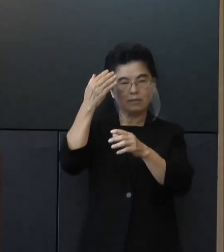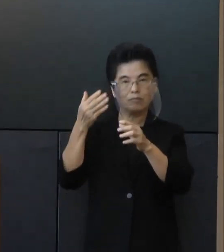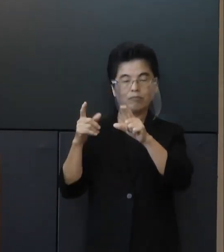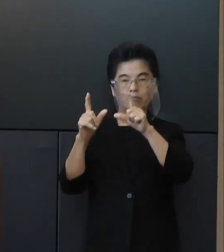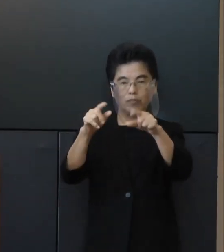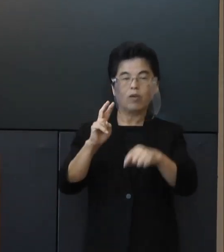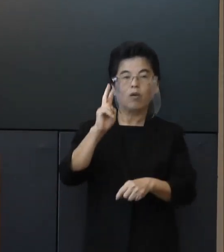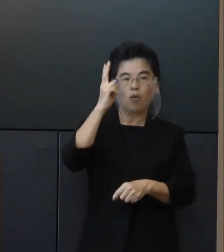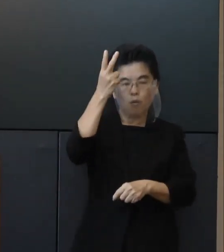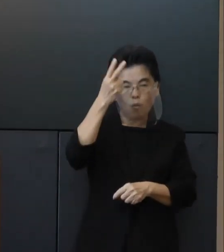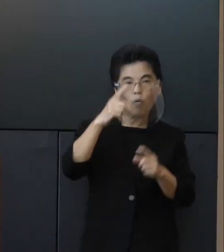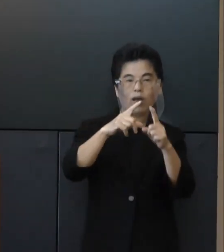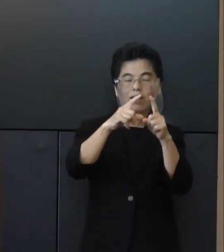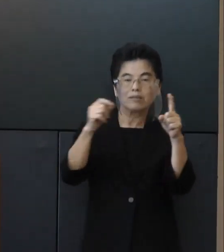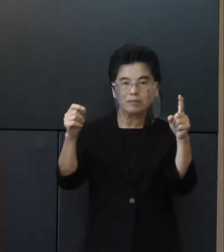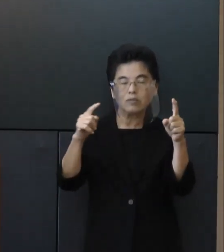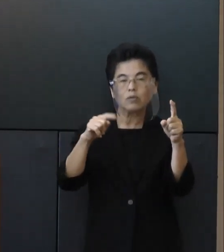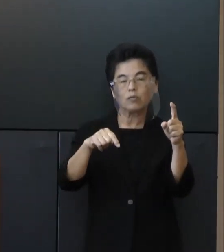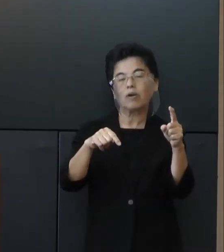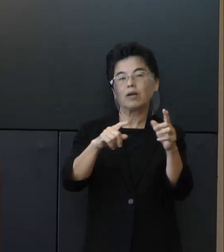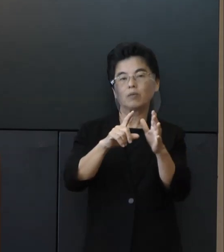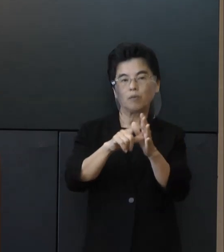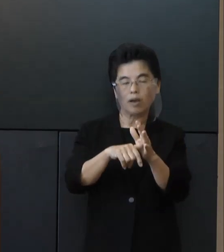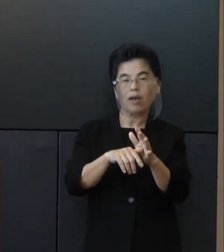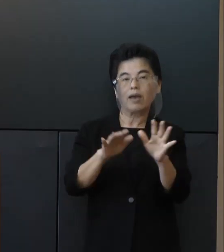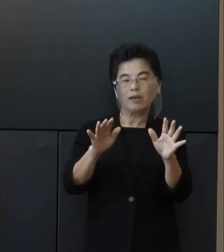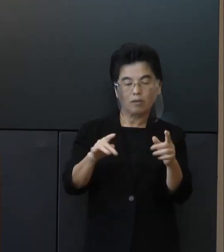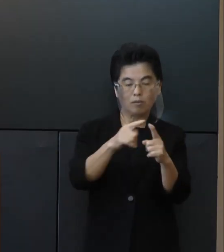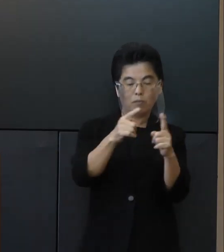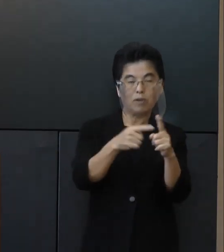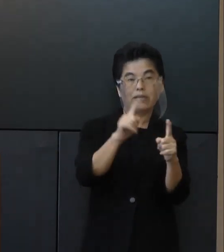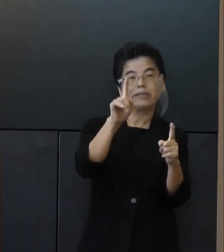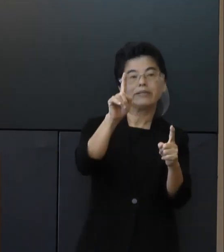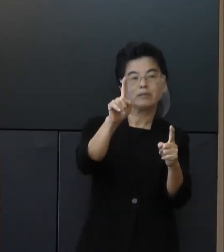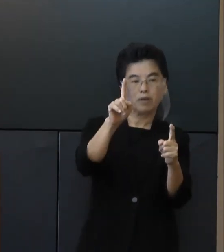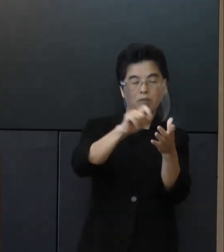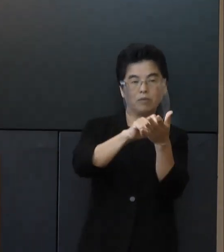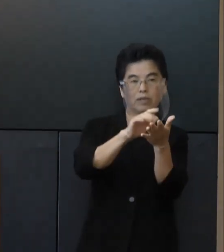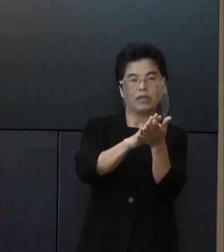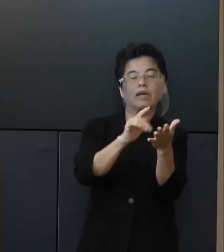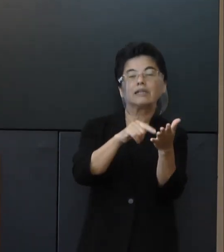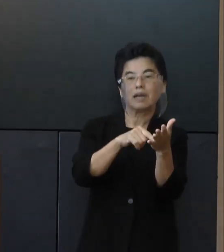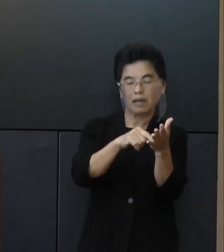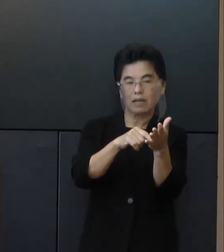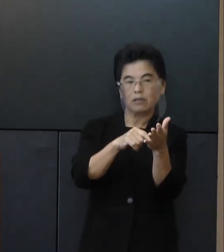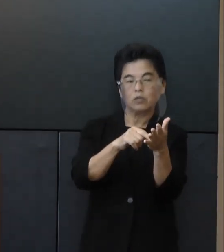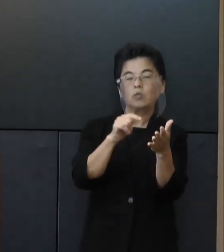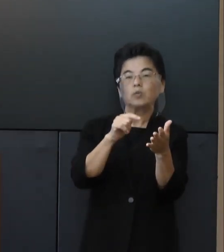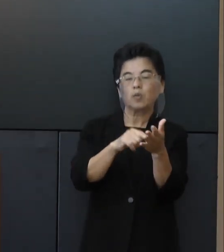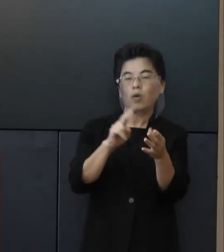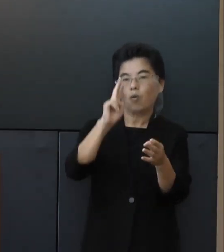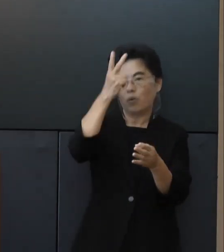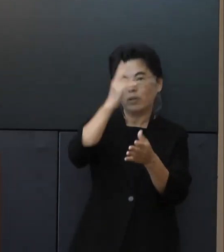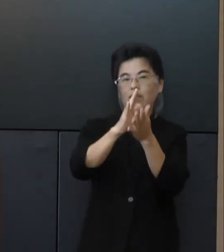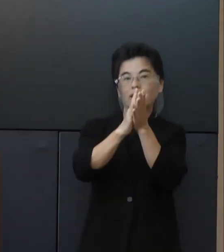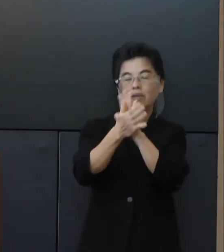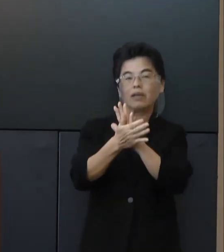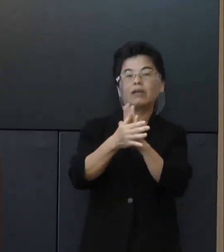この沖縄ツアースタイルフォーラム、今週のですね、1枚目にありますが、ここは沖縄県